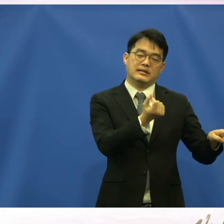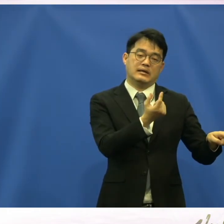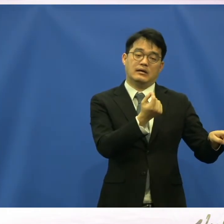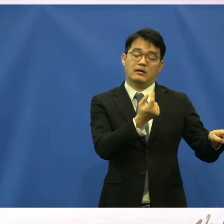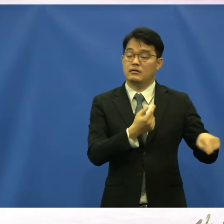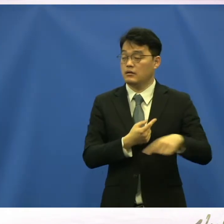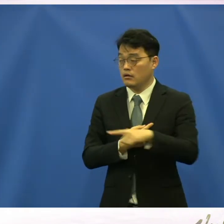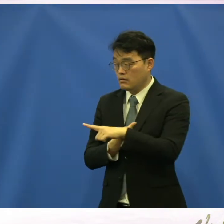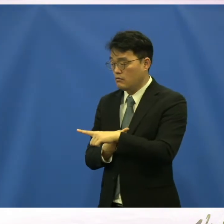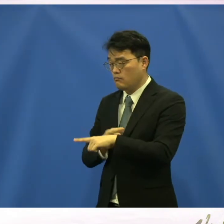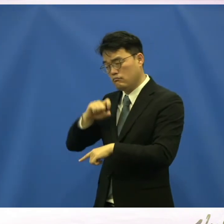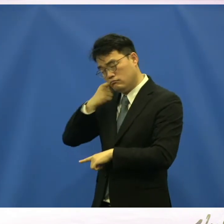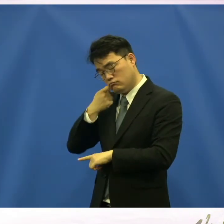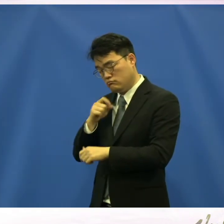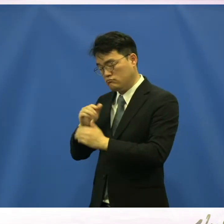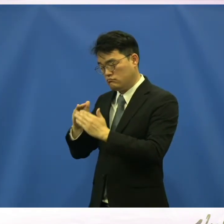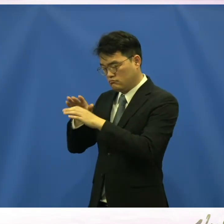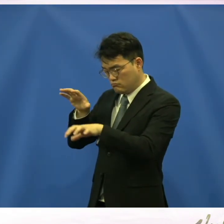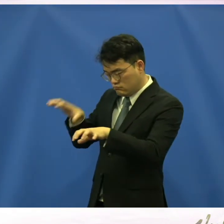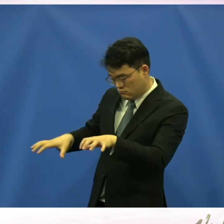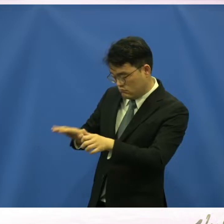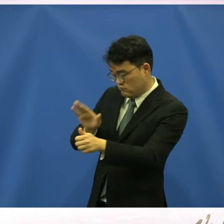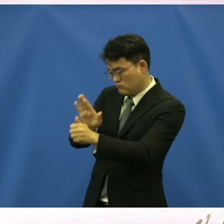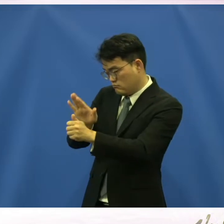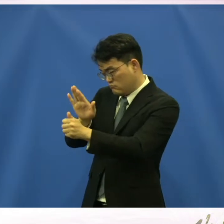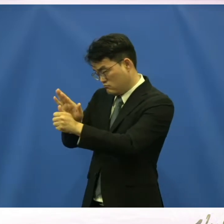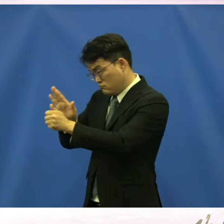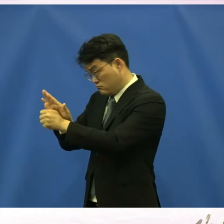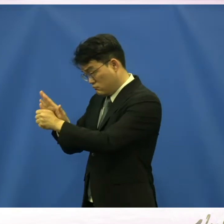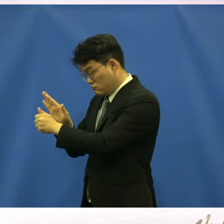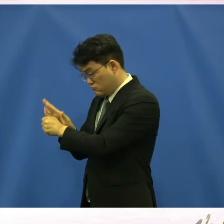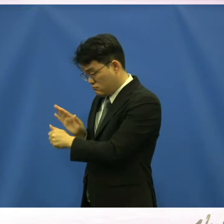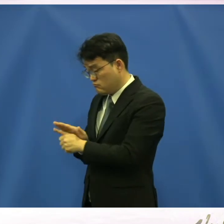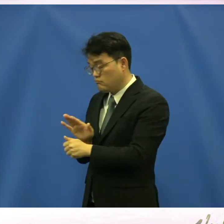진짜 자기 자신만을 위해 쏟아붓는 건 낭비라는 거예요.